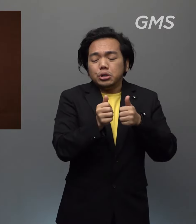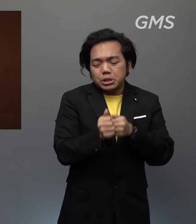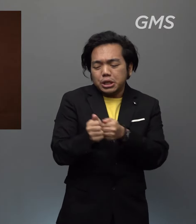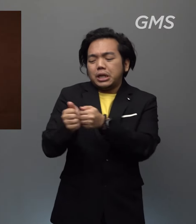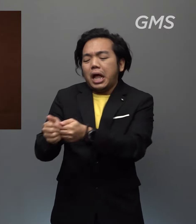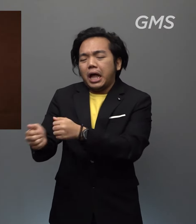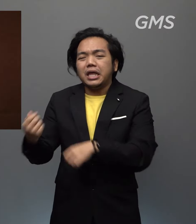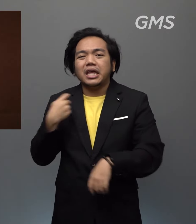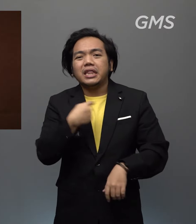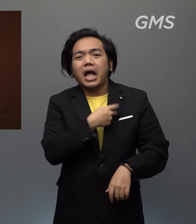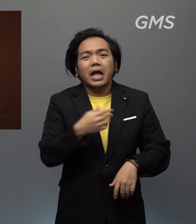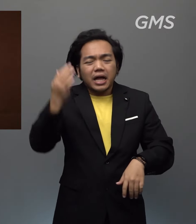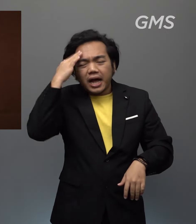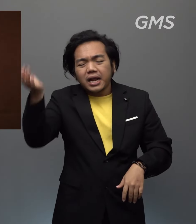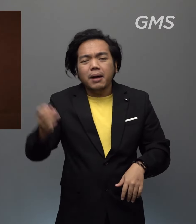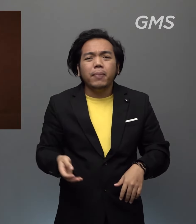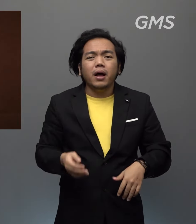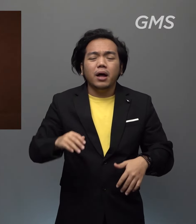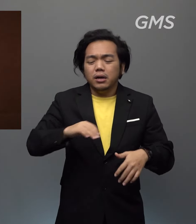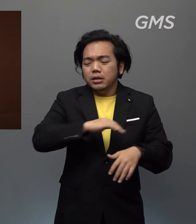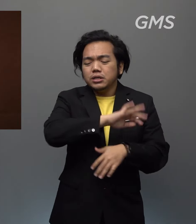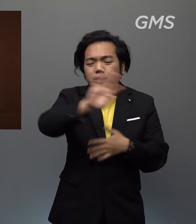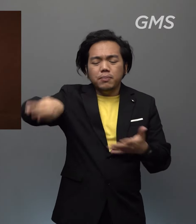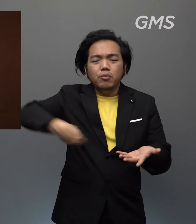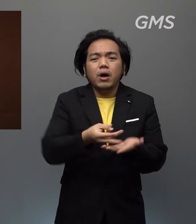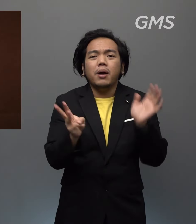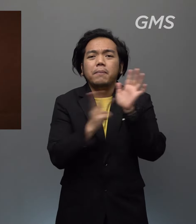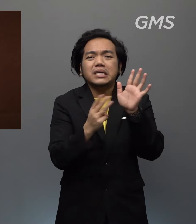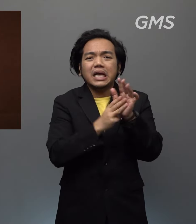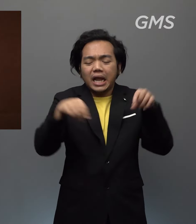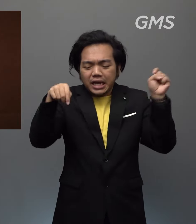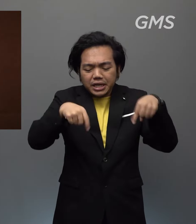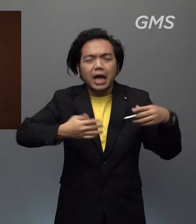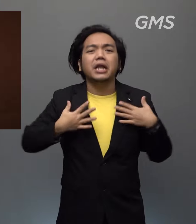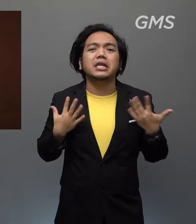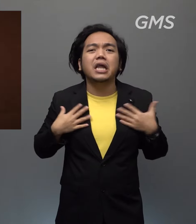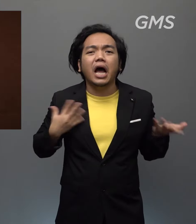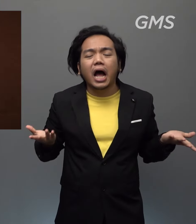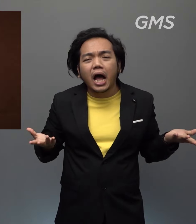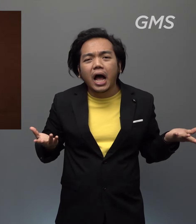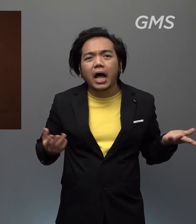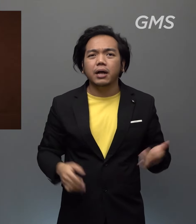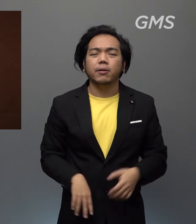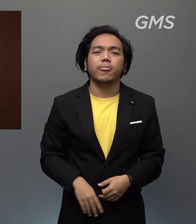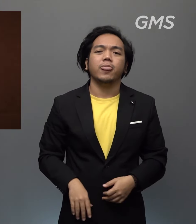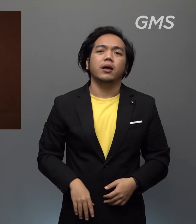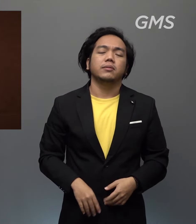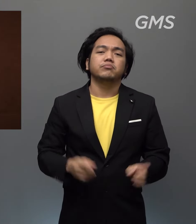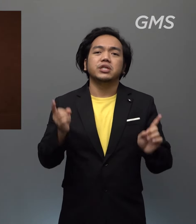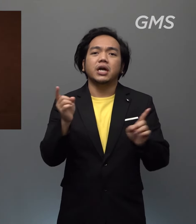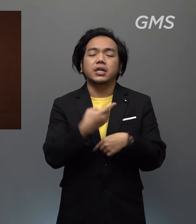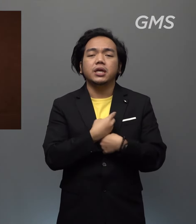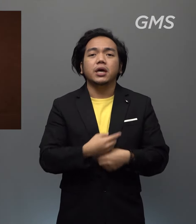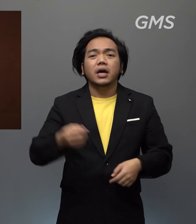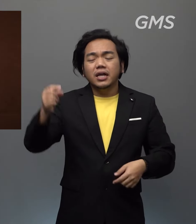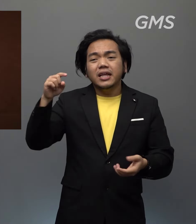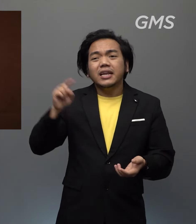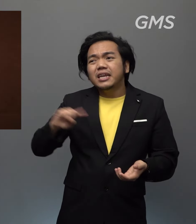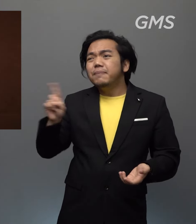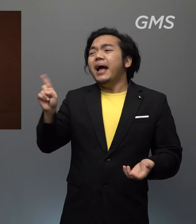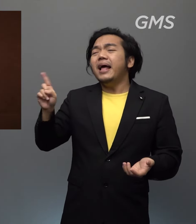Yang benar Tuhan. Rasanya kok gak pas ya, kamu ngomong begitu. Lalu dikatakan, di manakah segala perbuatan-perbuatanmu yang